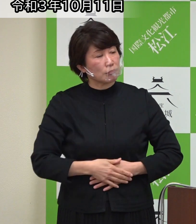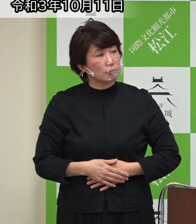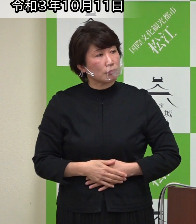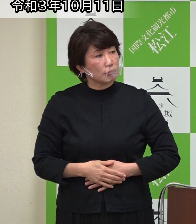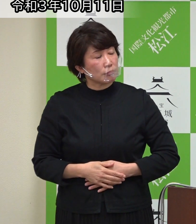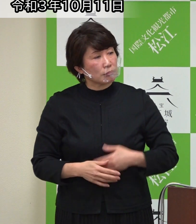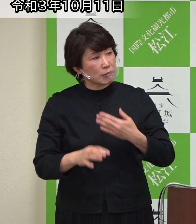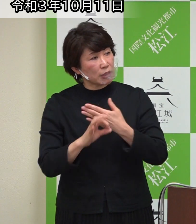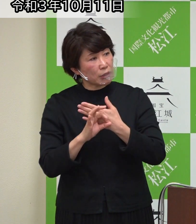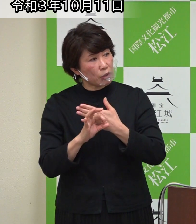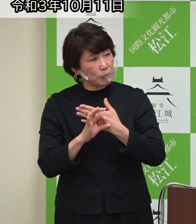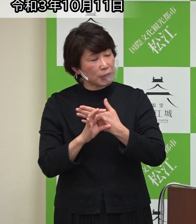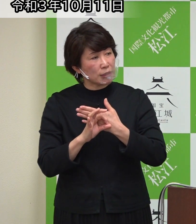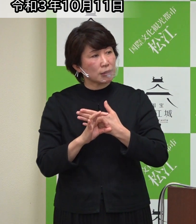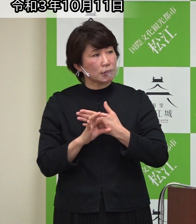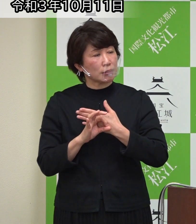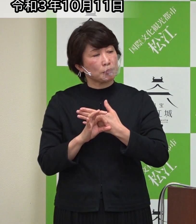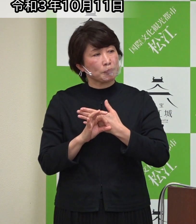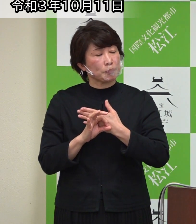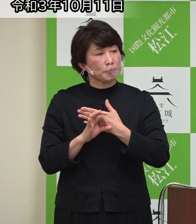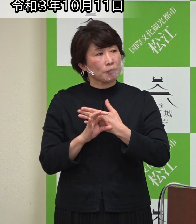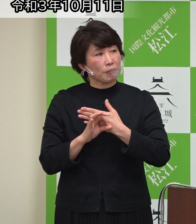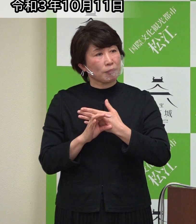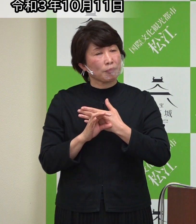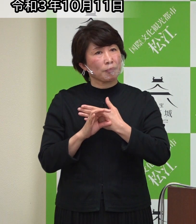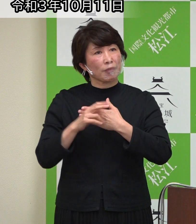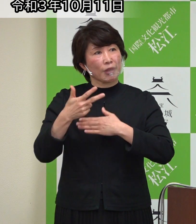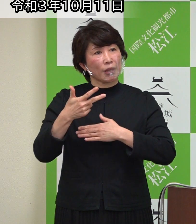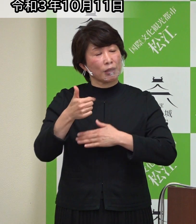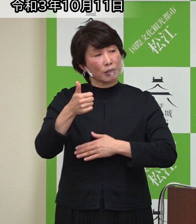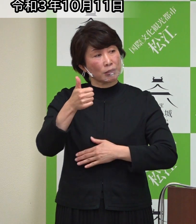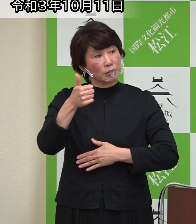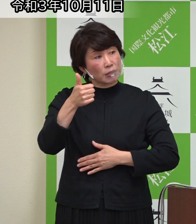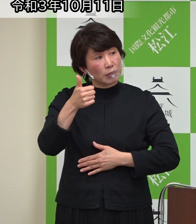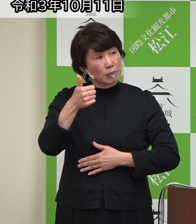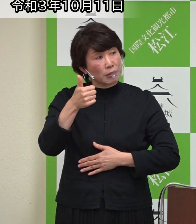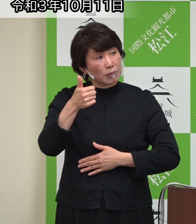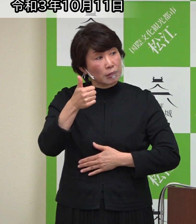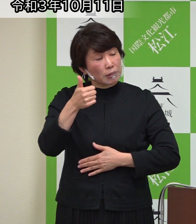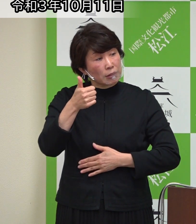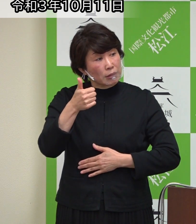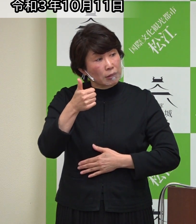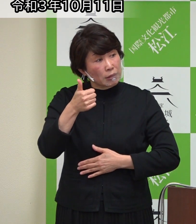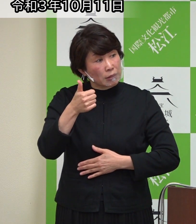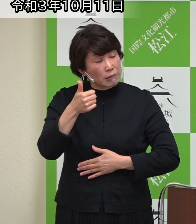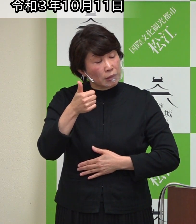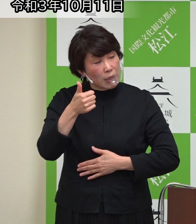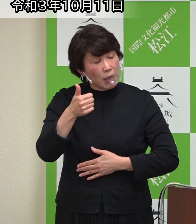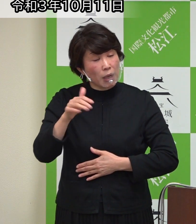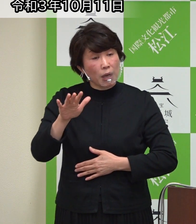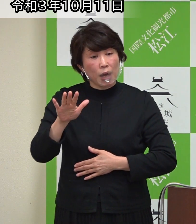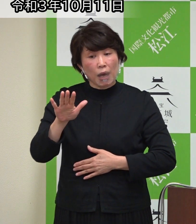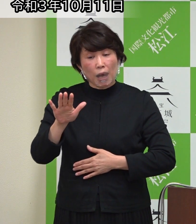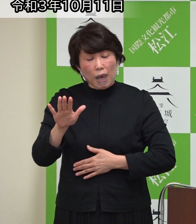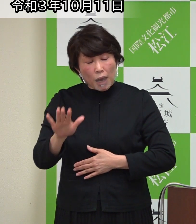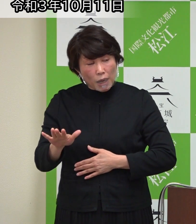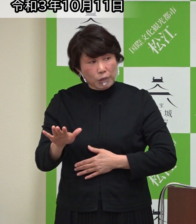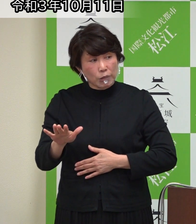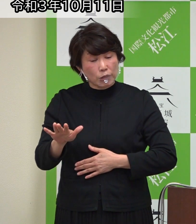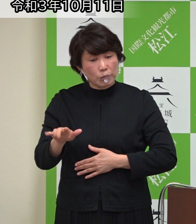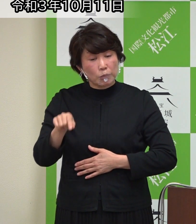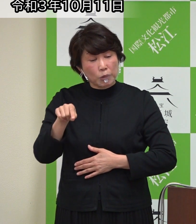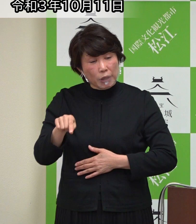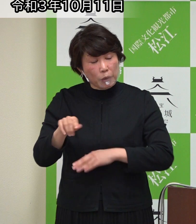例えばなんですけど、その市長がよくあるもの磨きというか、すでにあるものを、磨